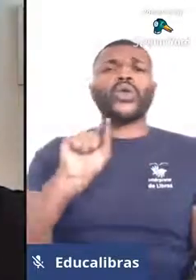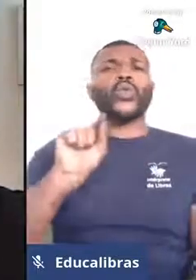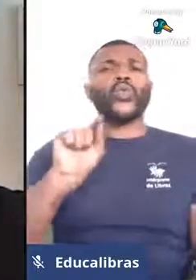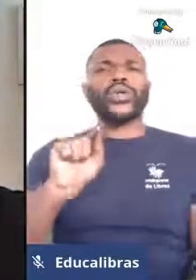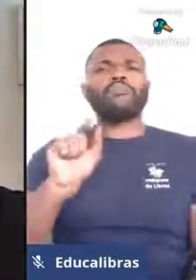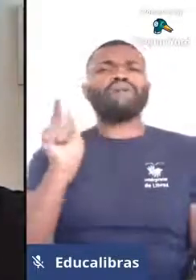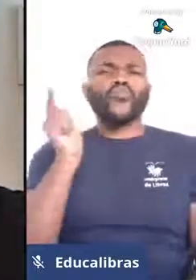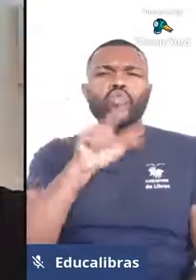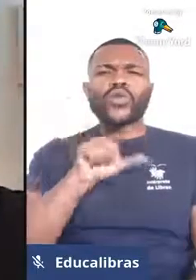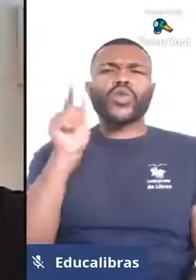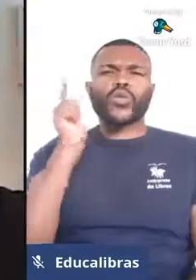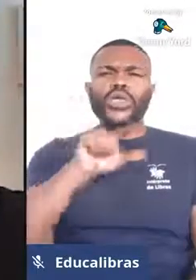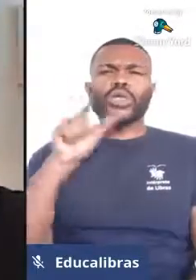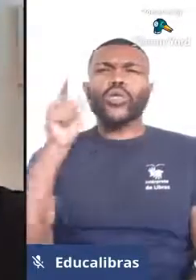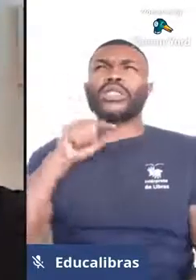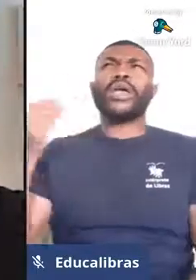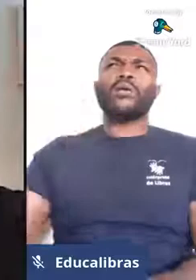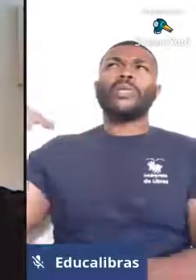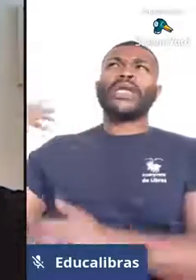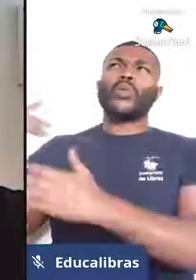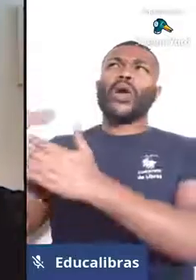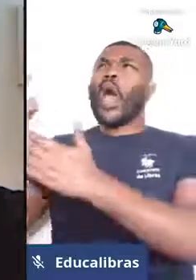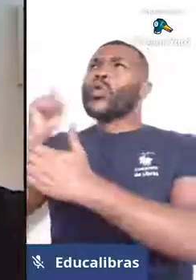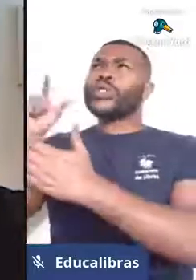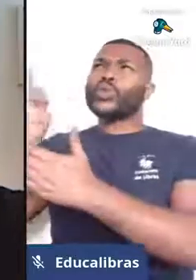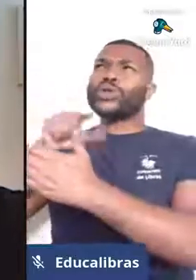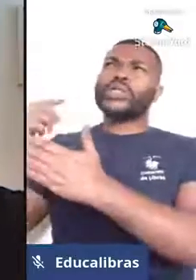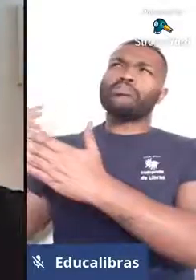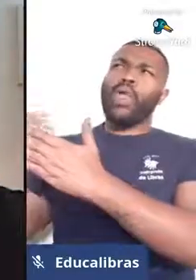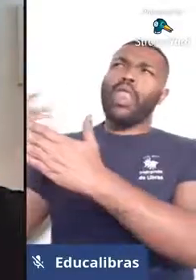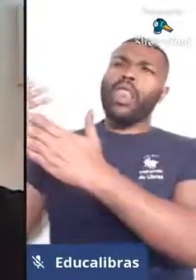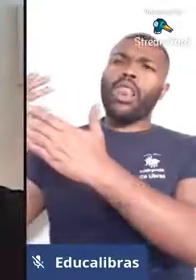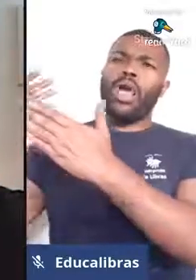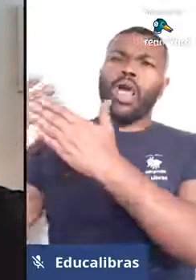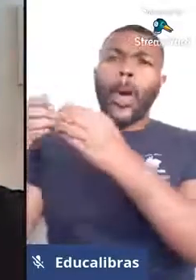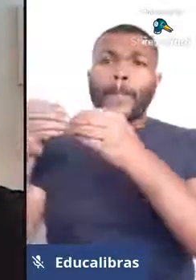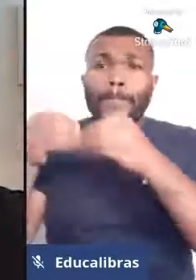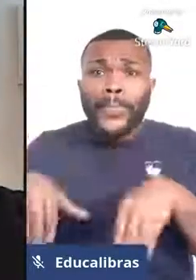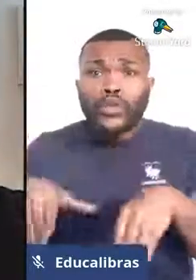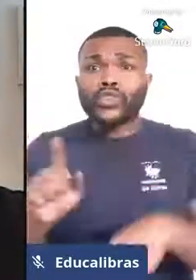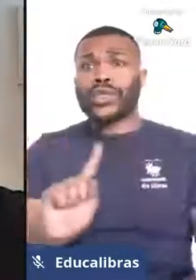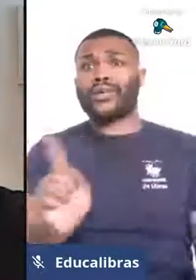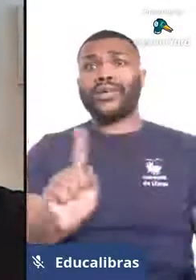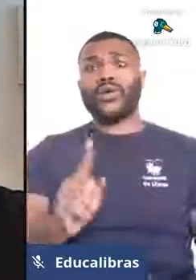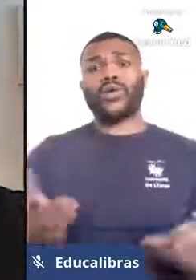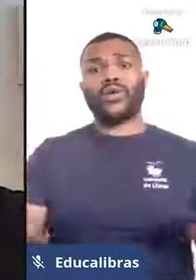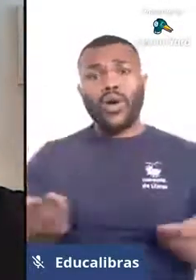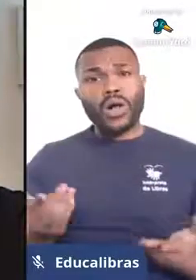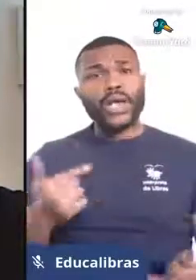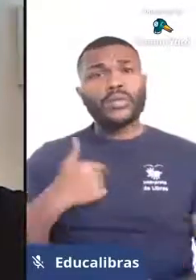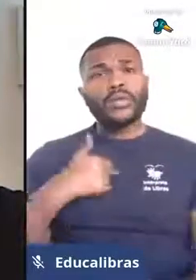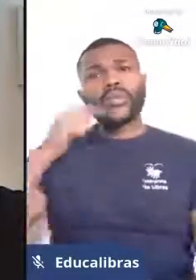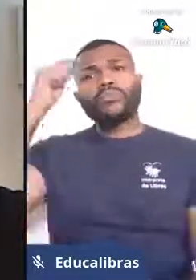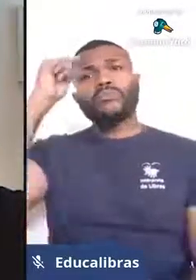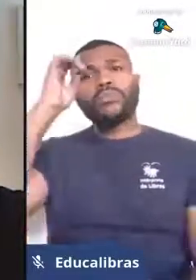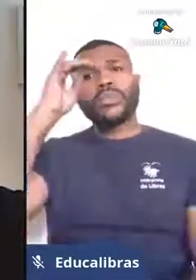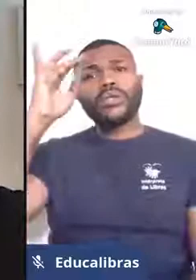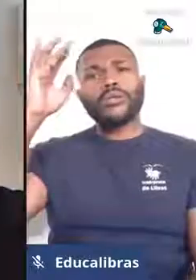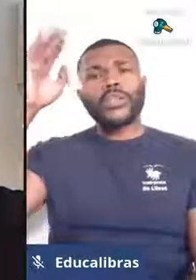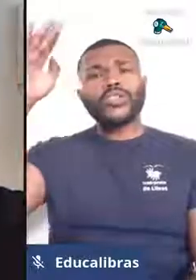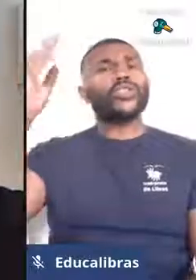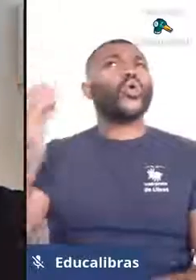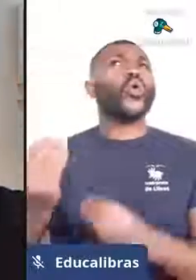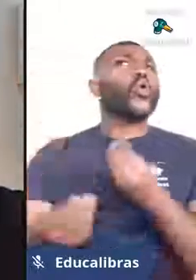nós tivemos não regridam, porque eu já consigo imaginar várias